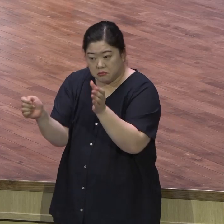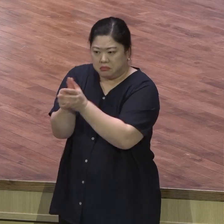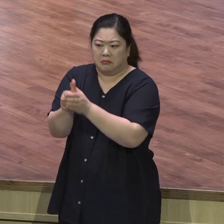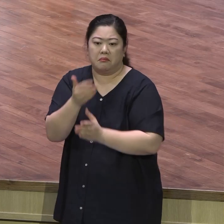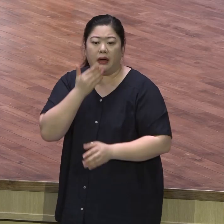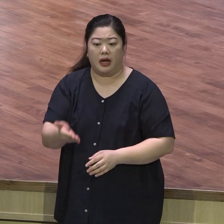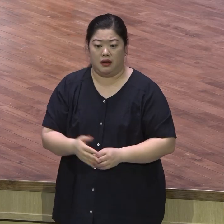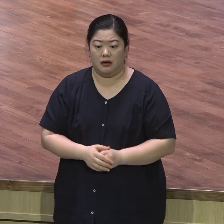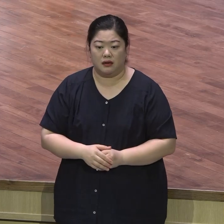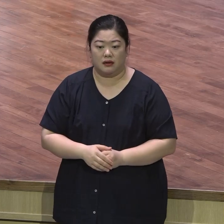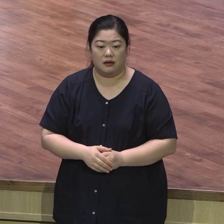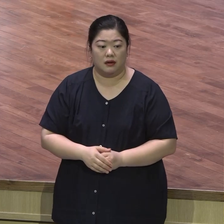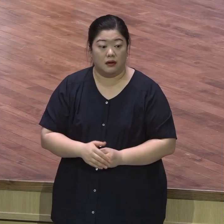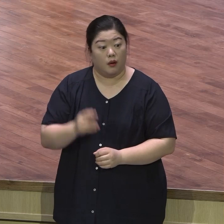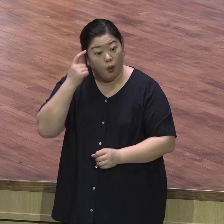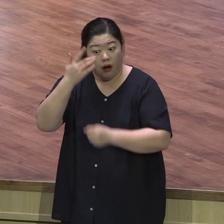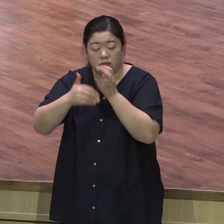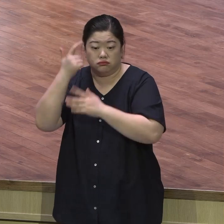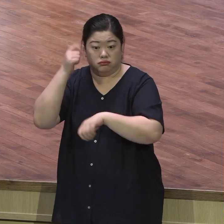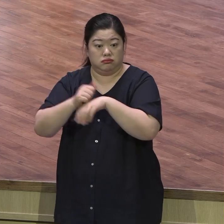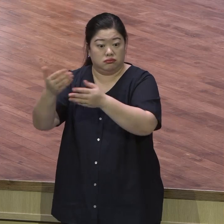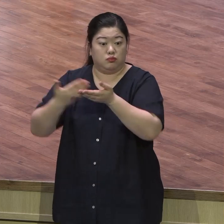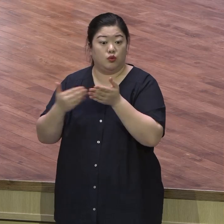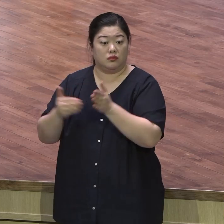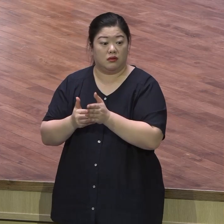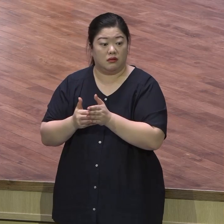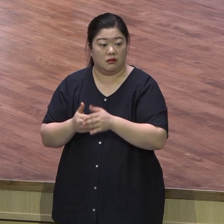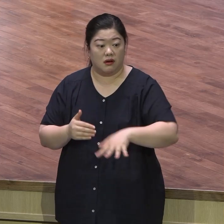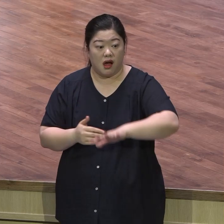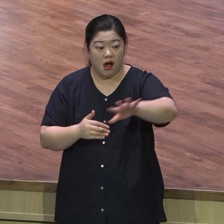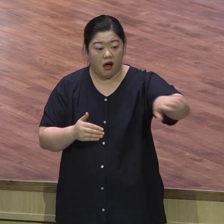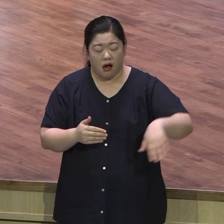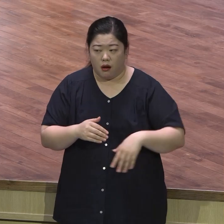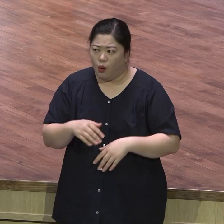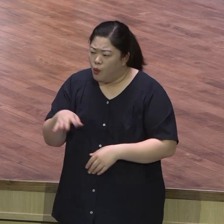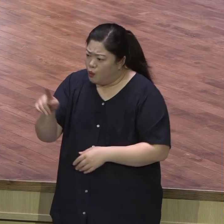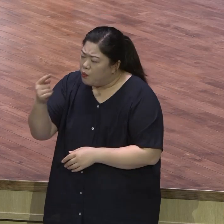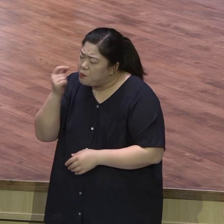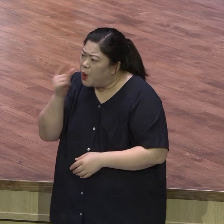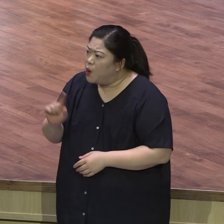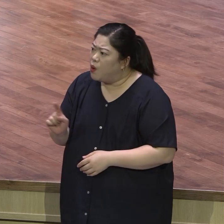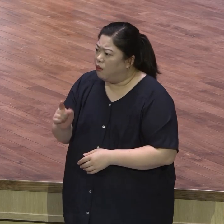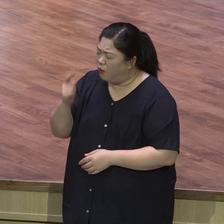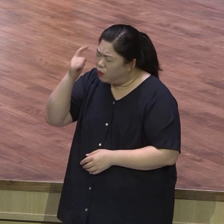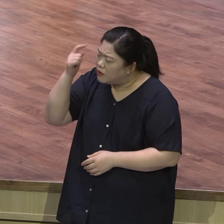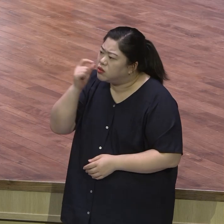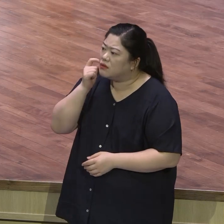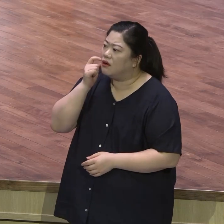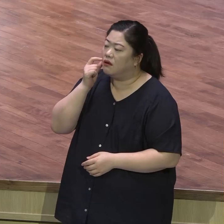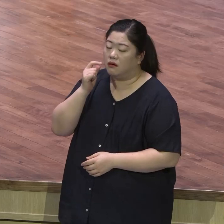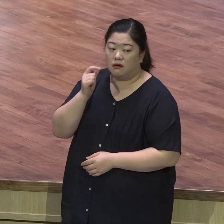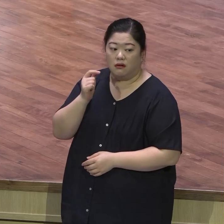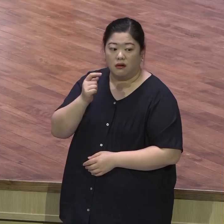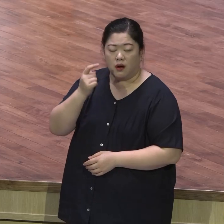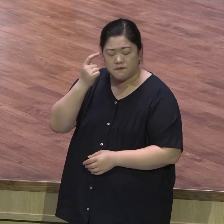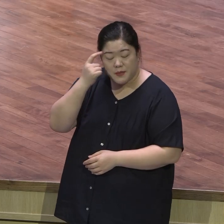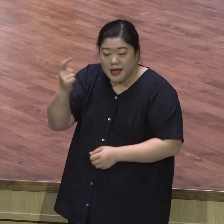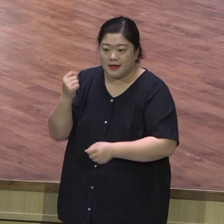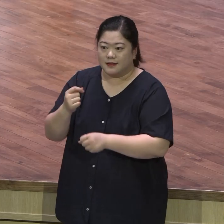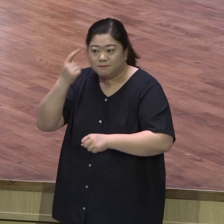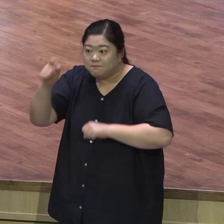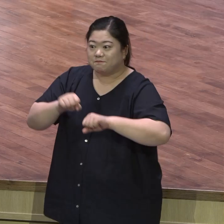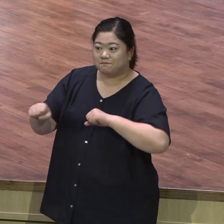정교한 일을 고안하게 하셨다. 이 무슨 말이에요? 정교한 일을 고안하게 하셨다. 창조적 아이디어를 주셨다는